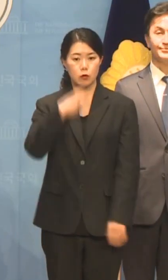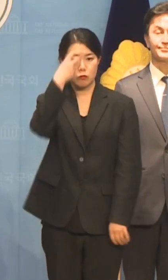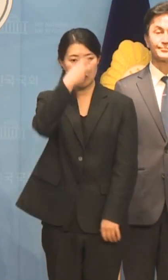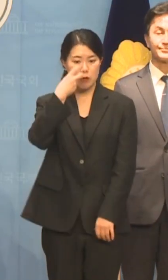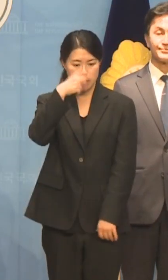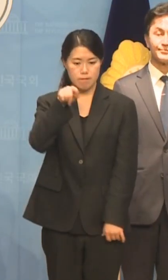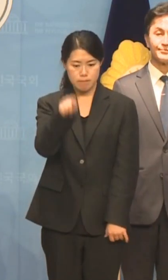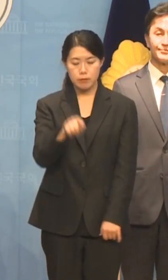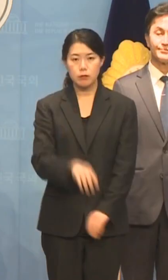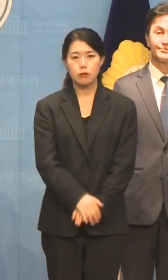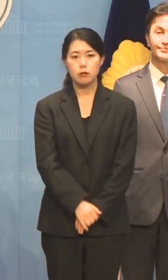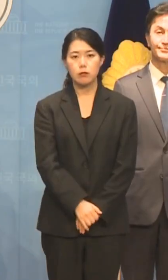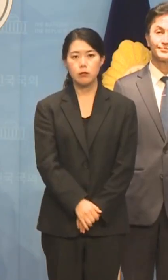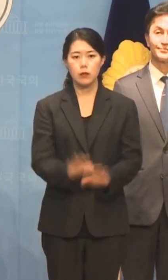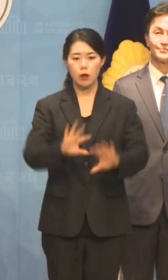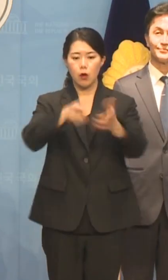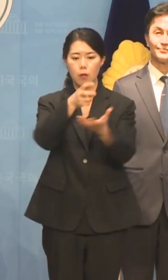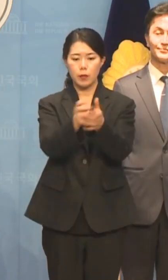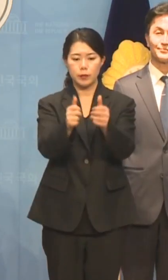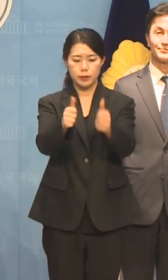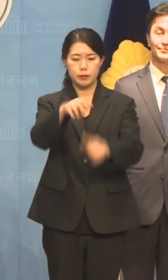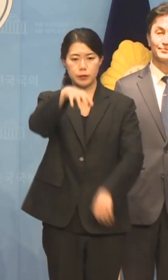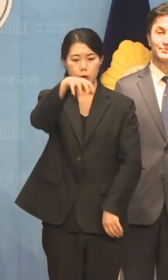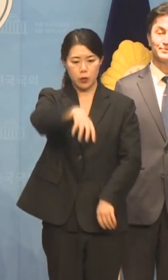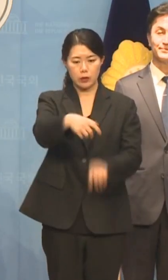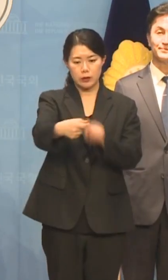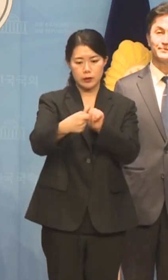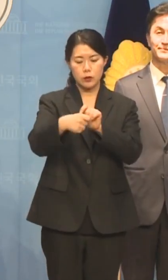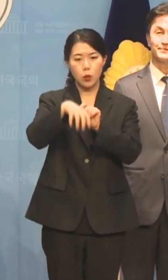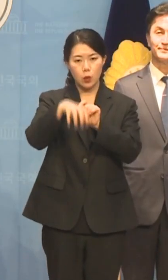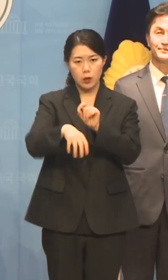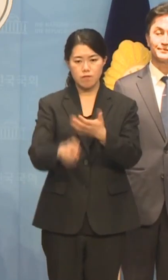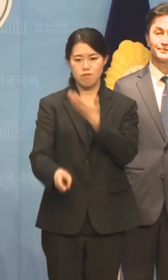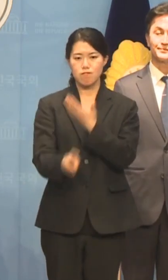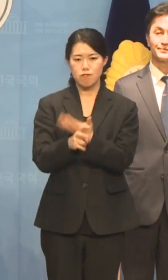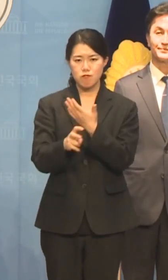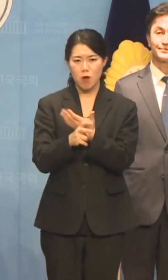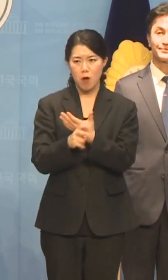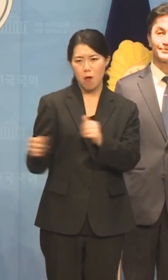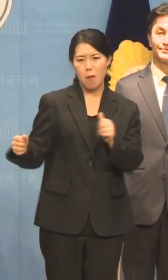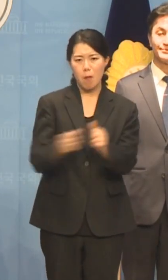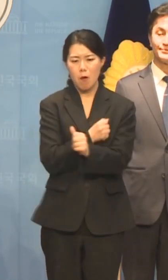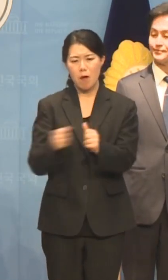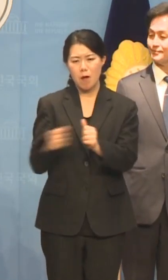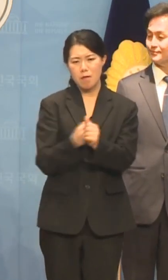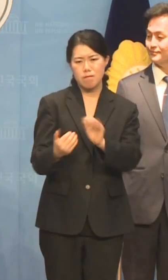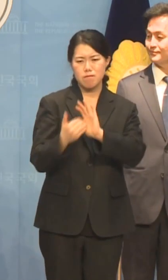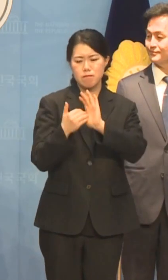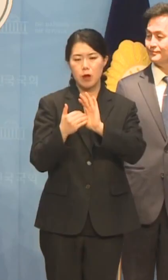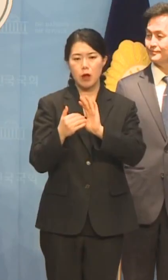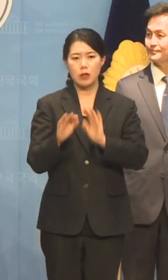수사당국은 더 이상 헌법재판소 앞 불법과 폭력을 방치하지 말라.